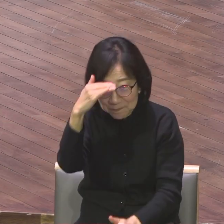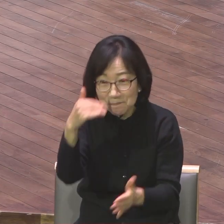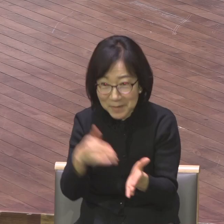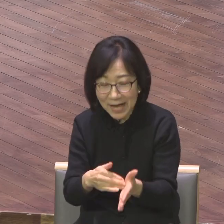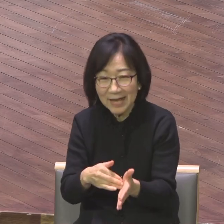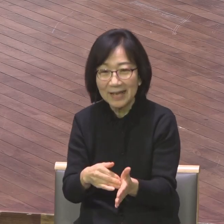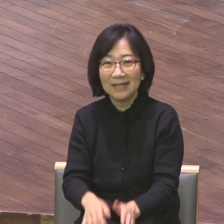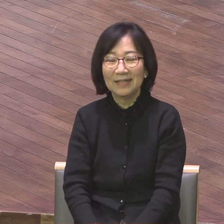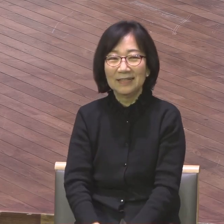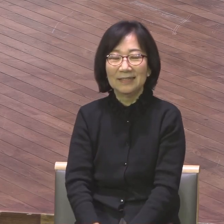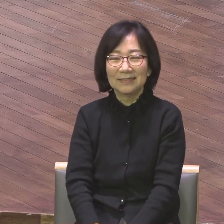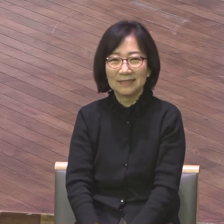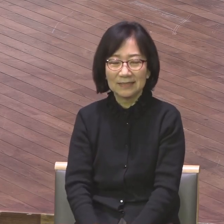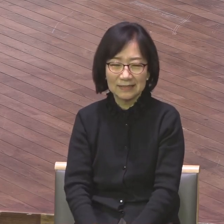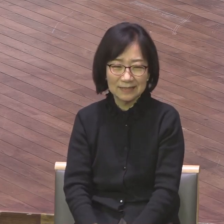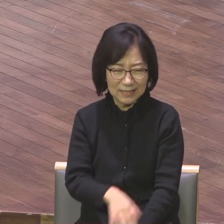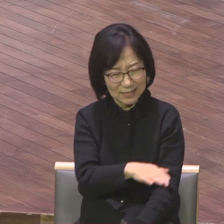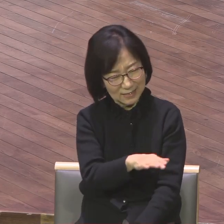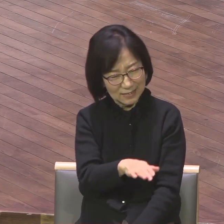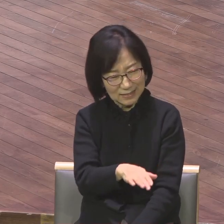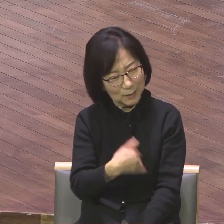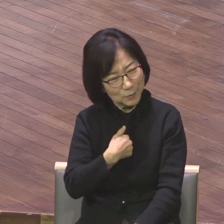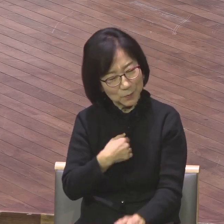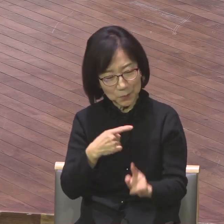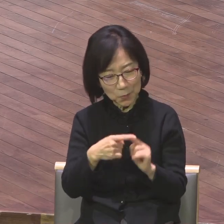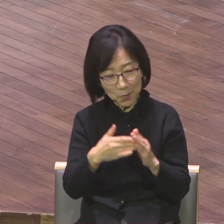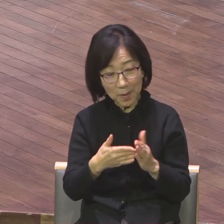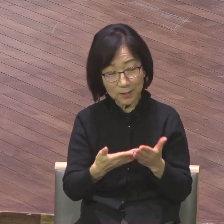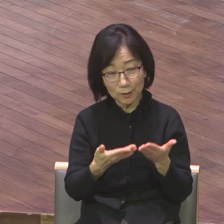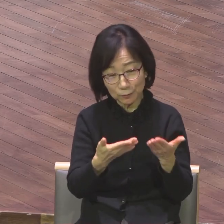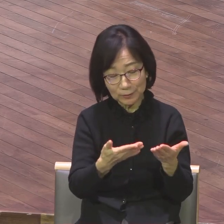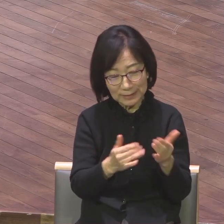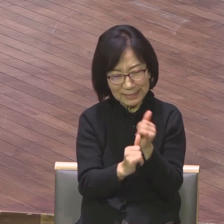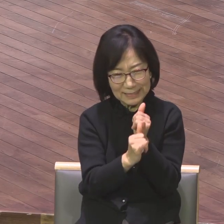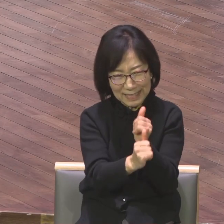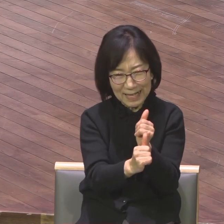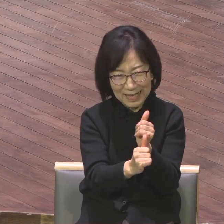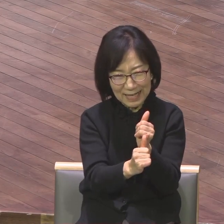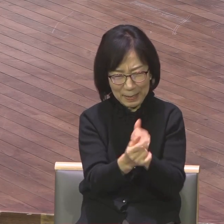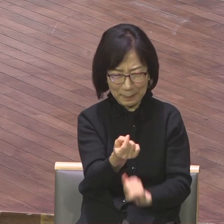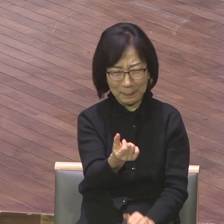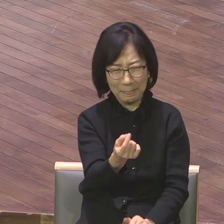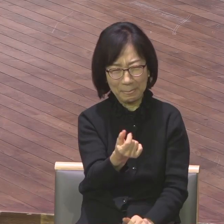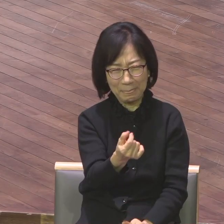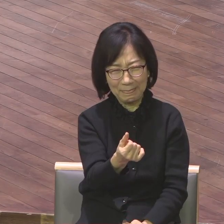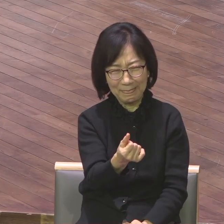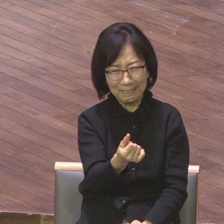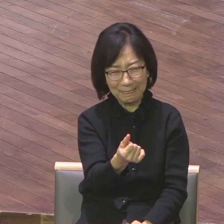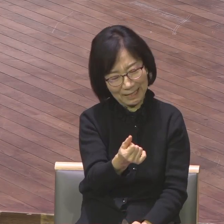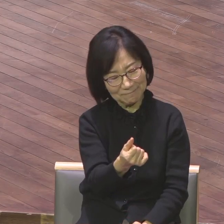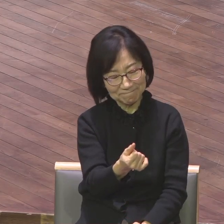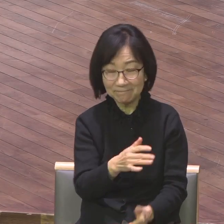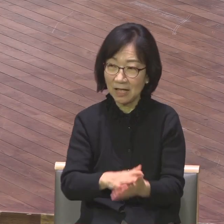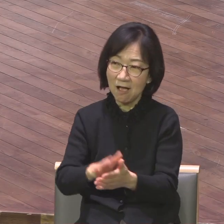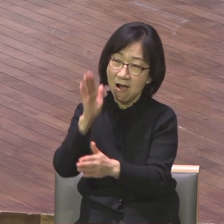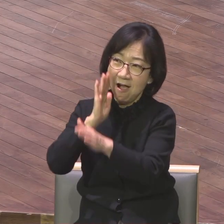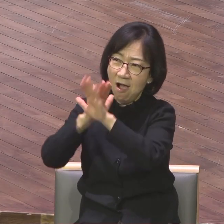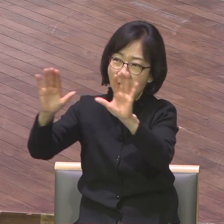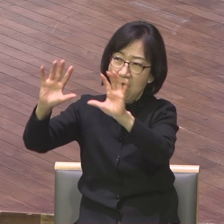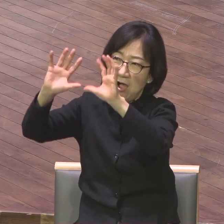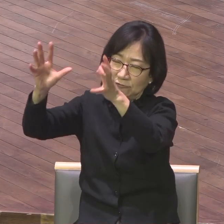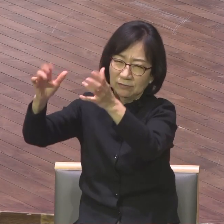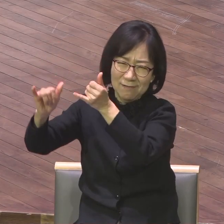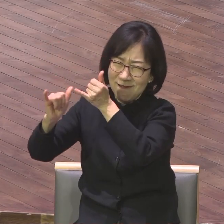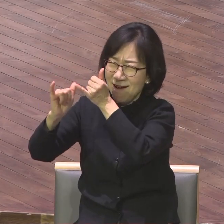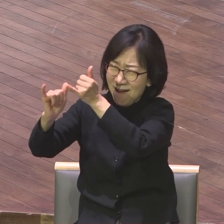사실 우리가 주는 이 상이라는 것은 하나님께서 예배해 놓으신 천국의 산 것과 비교 자체가 안 되지요. 한